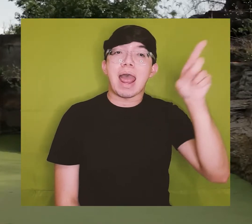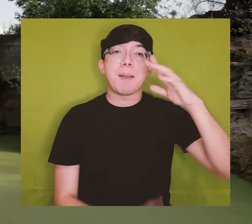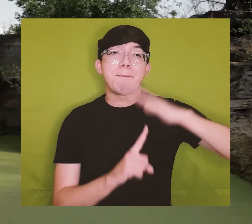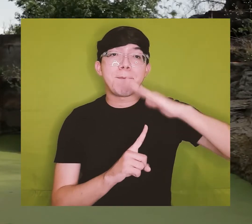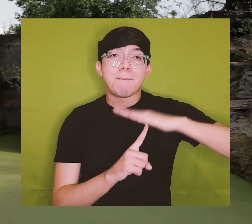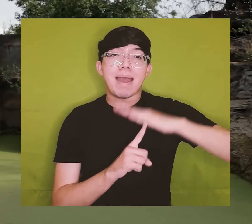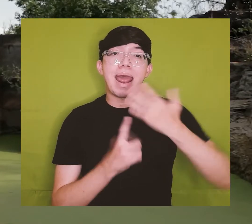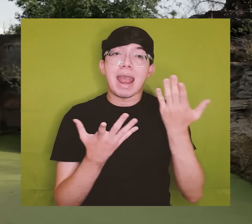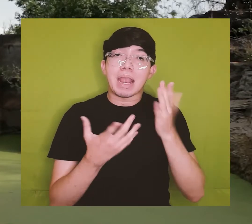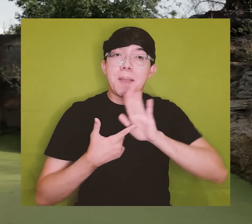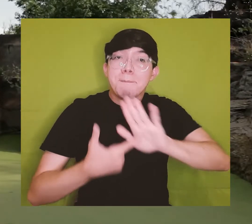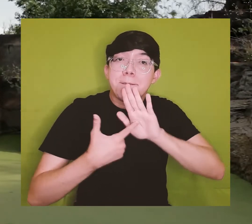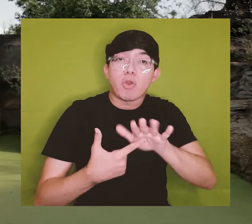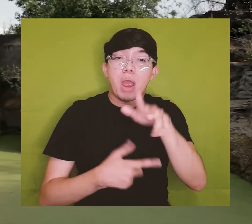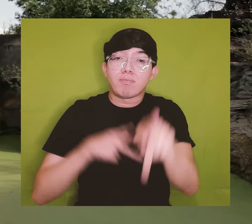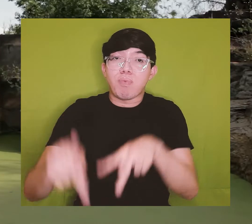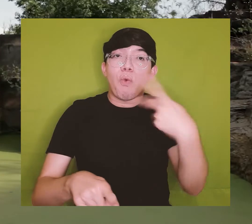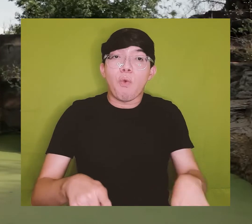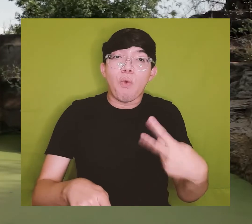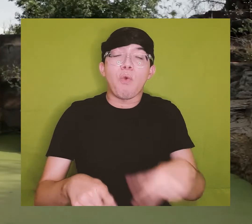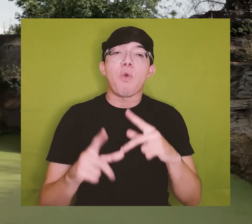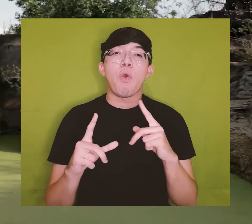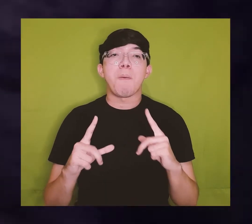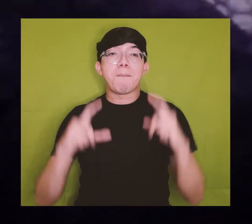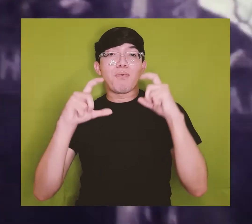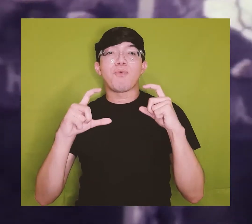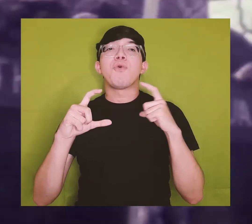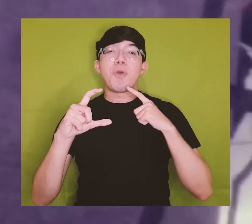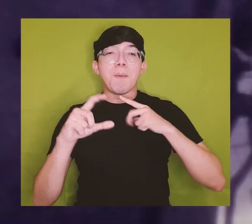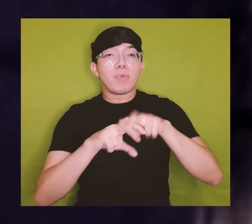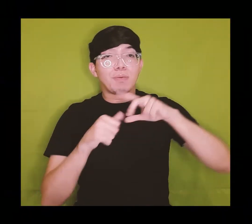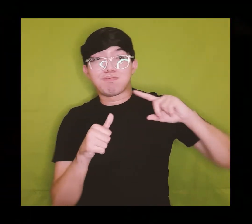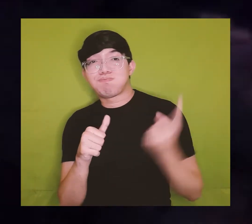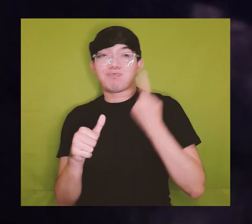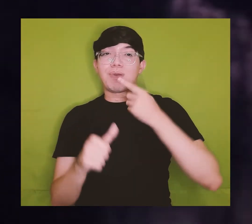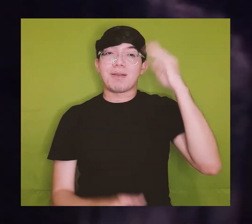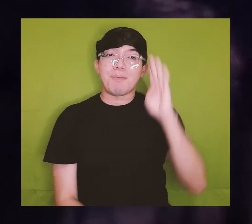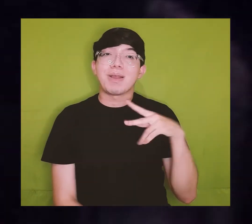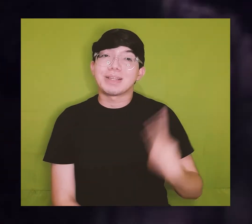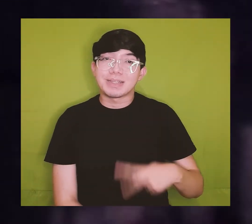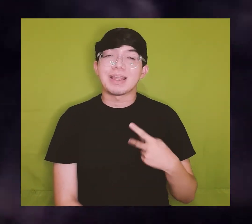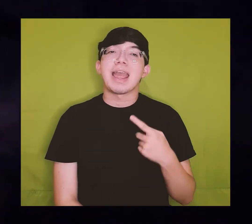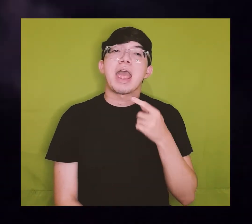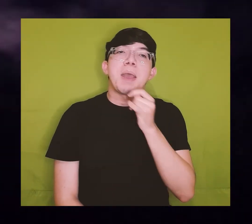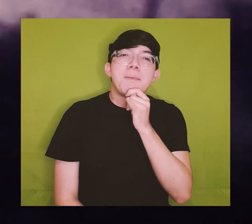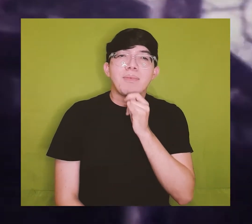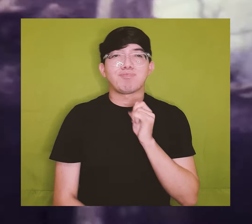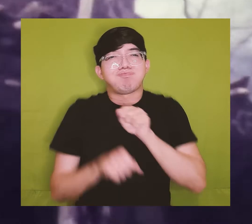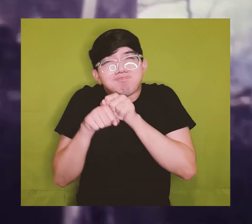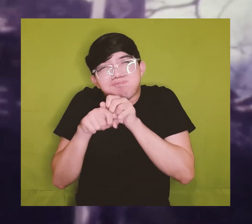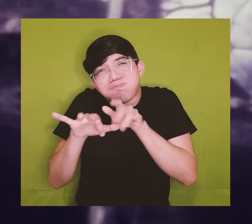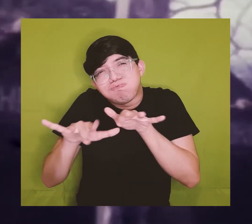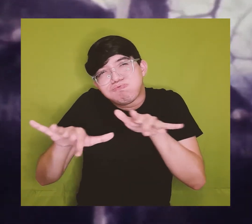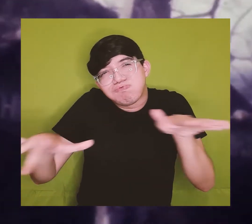os parisienses, sabe? Então a fotografia já foi inventada pensando nisso, sabe? Isso é muito doido. Ela foi pensada como instrumento de colonizar,